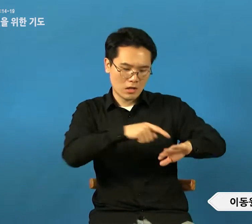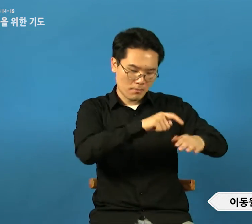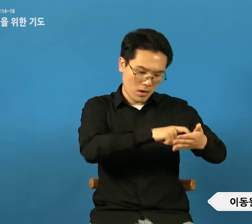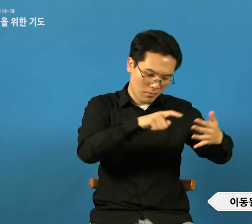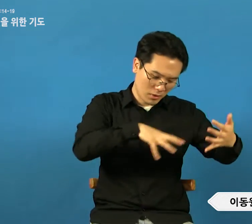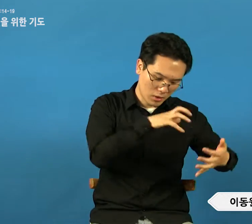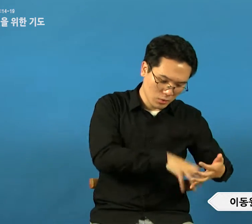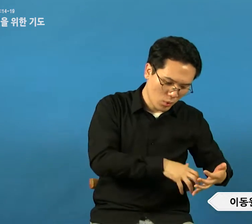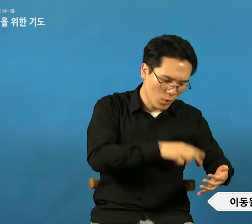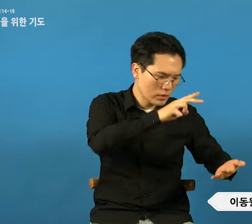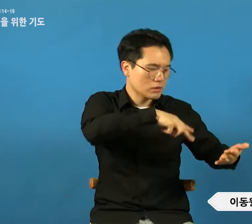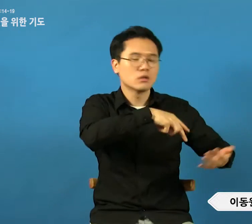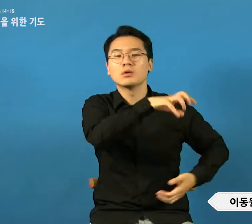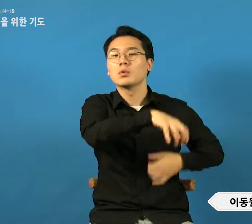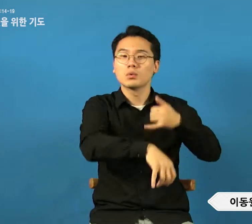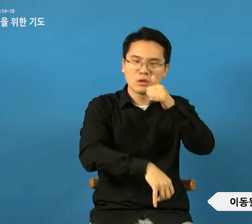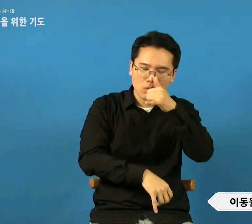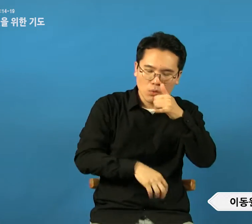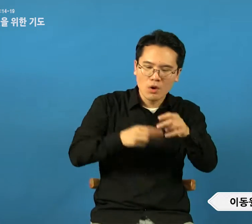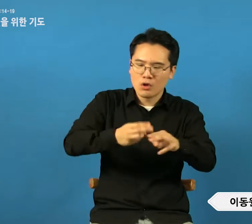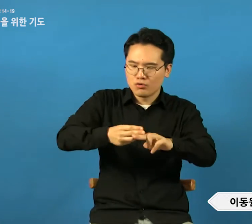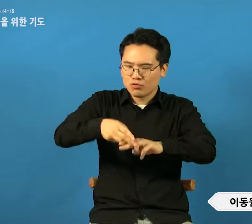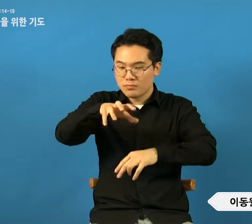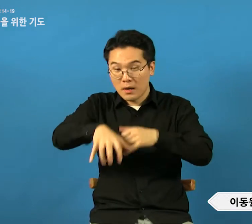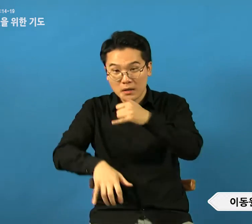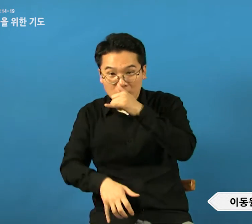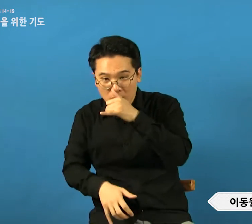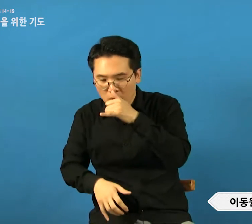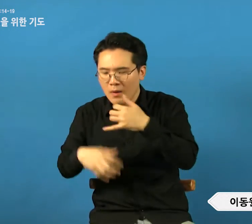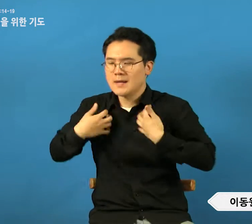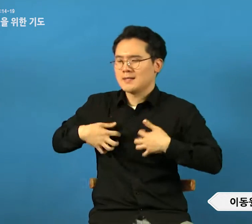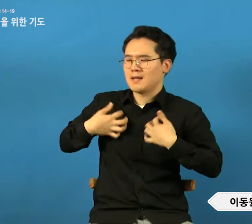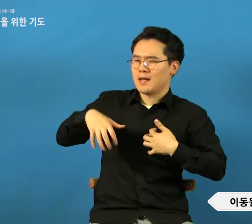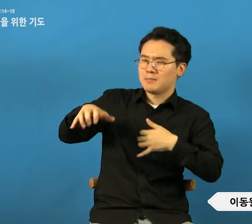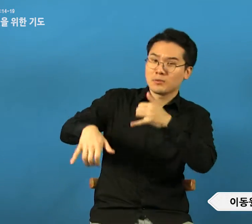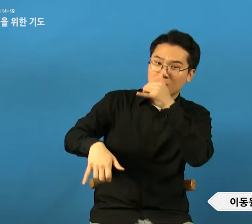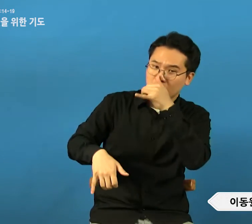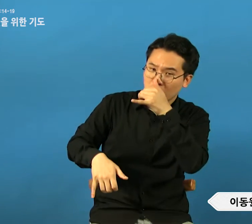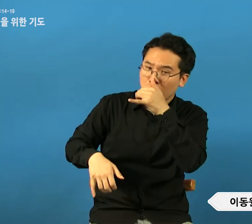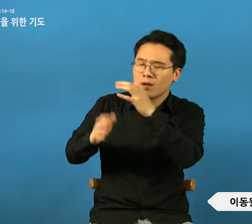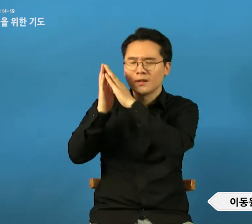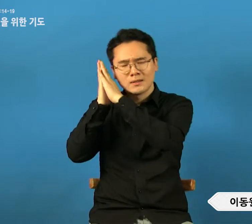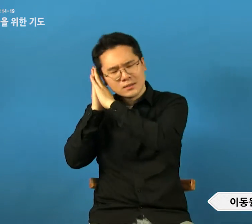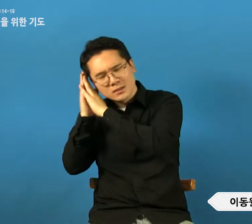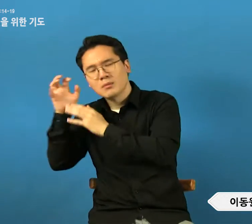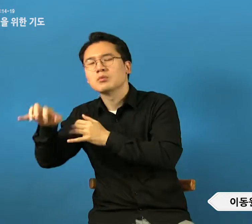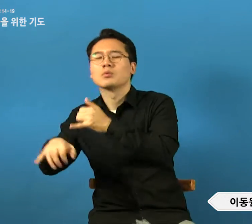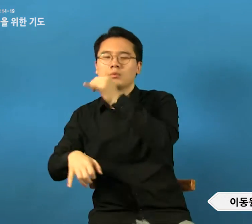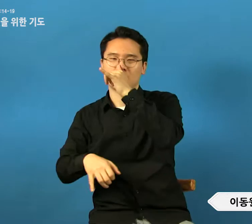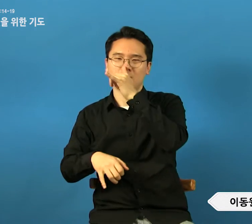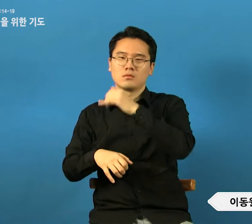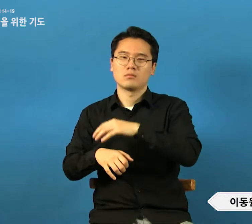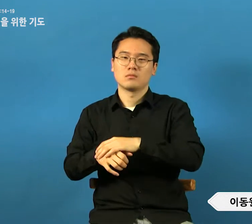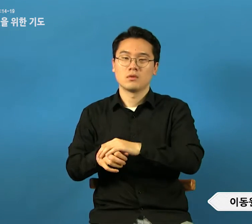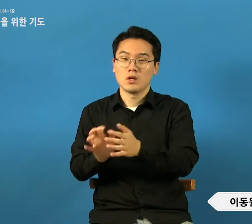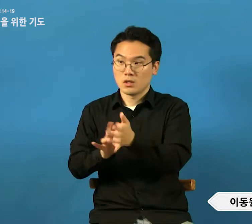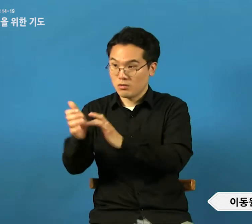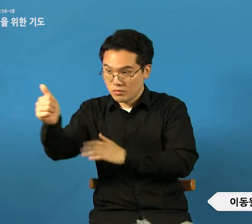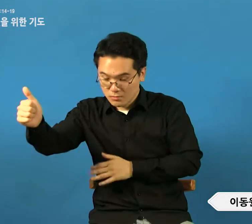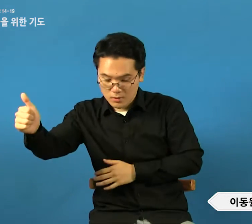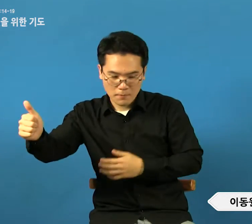있고 거실이 있고 오락실이 있고 침실이 있고 벽장이 있다고 말합니다. 자, 예수님이 내 서재에